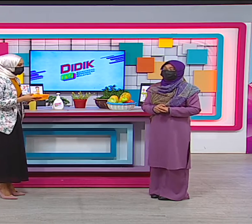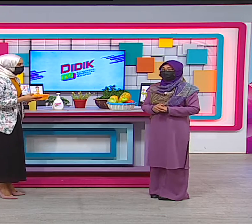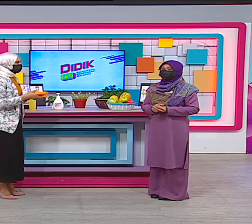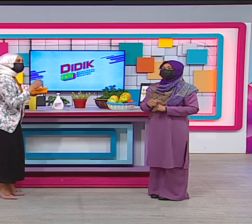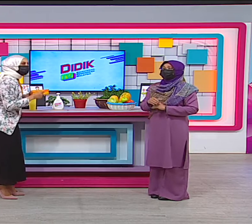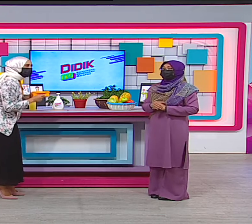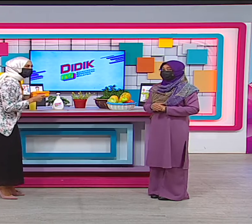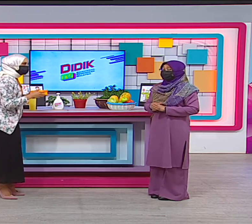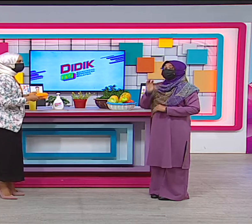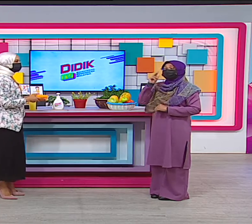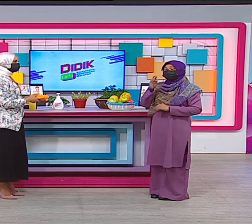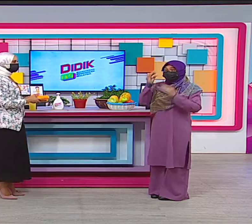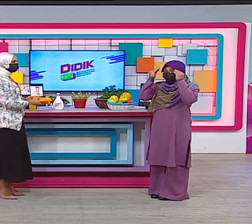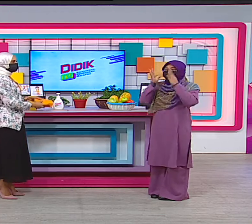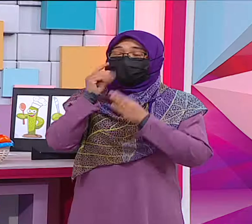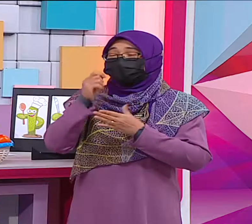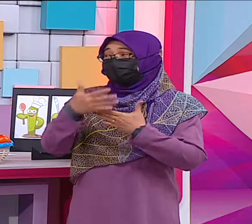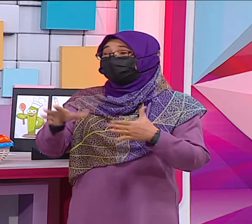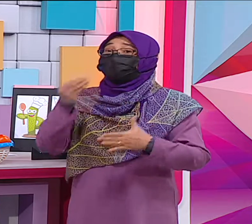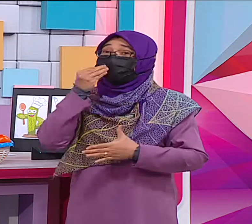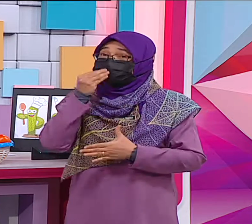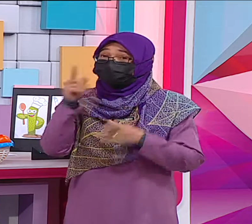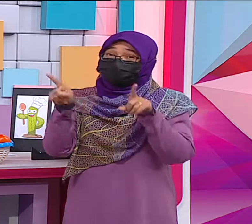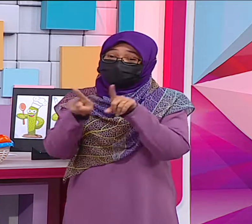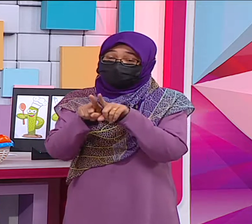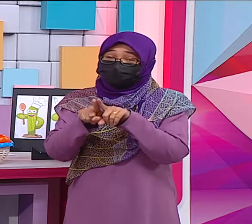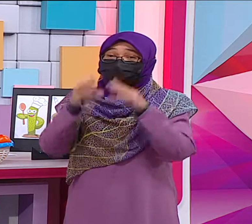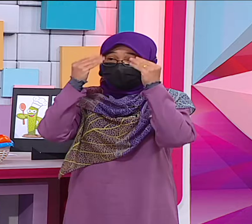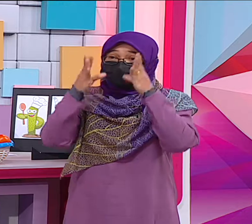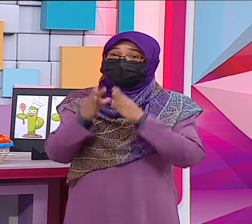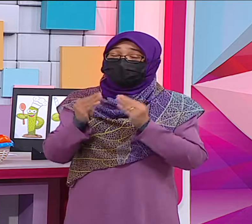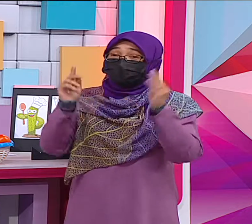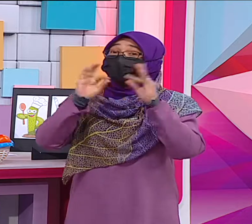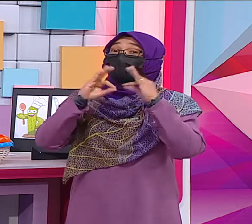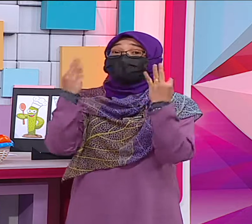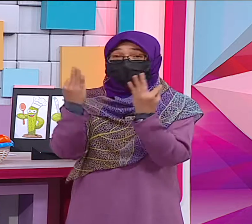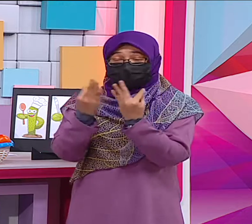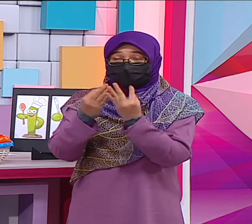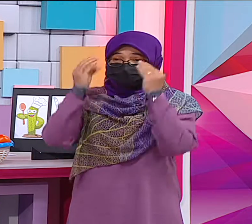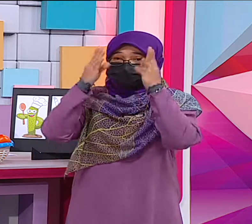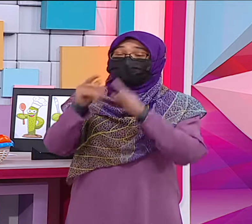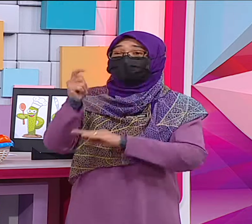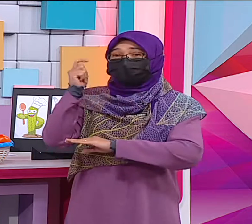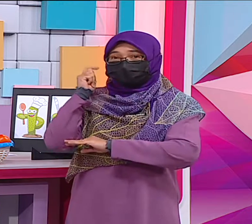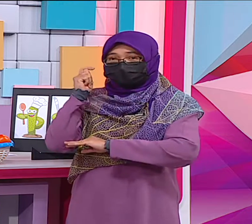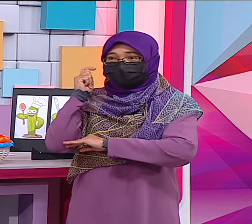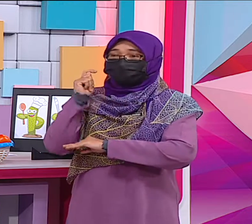sungguh udah makai Oke Cikgu fasih sudah makan dengan keluarga dengan keluarga Aceh Bupati tadi